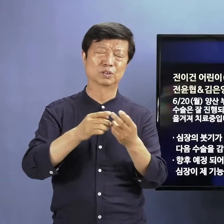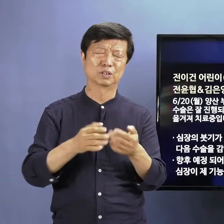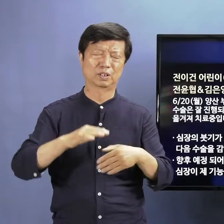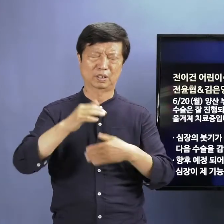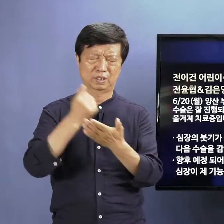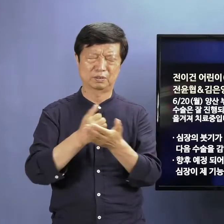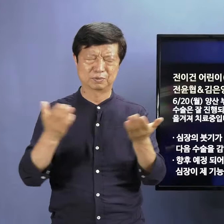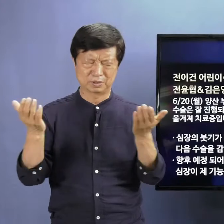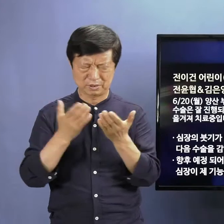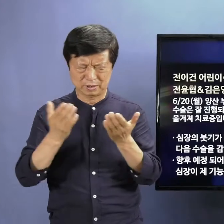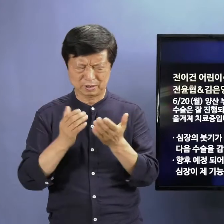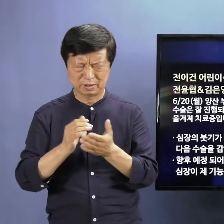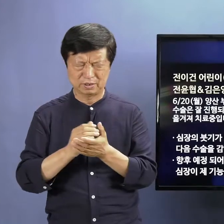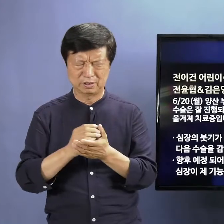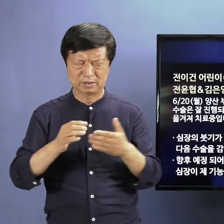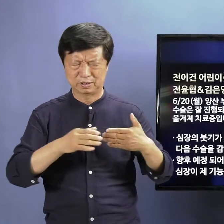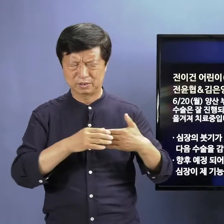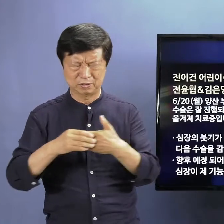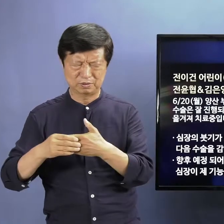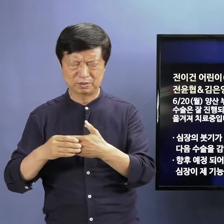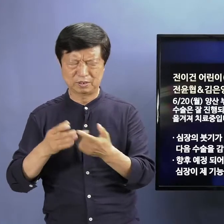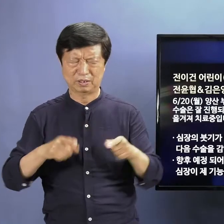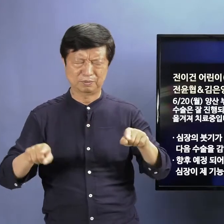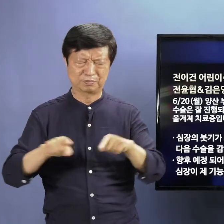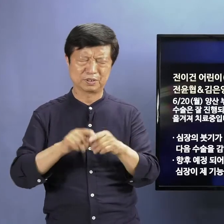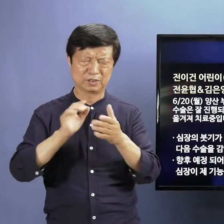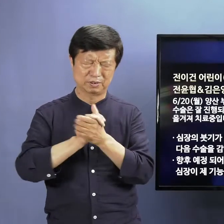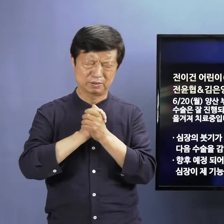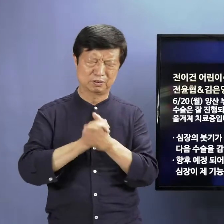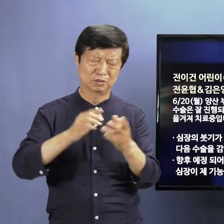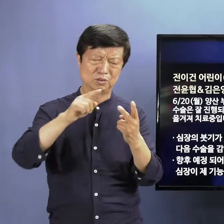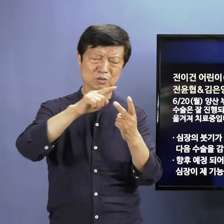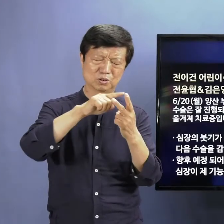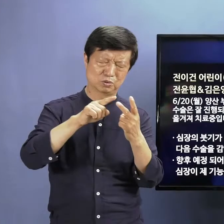역사하심이 있도록 인도하여 주옵소서. 우리 두